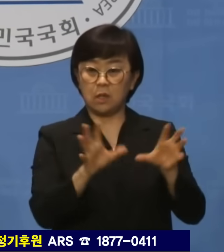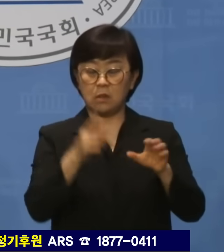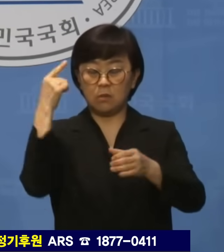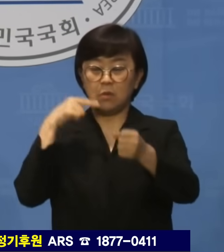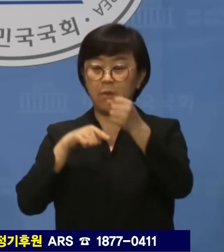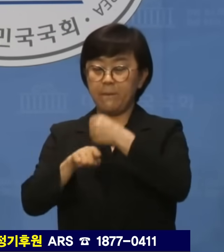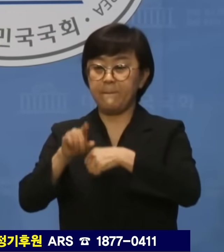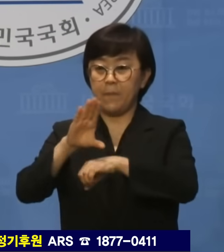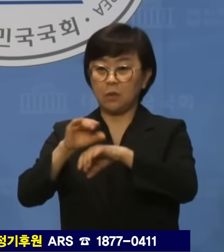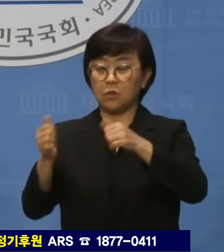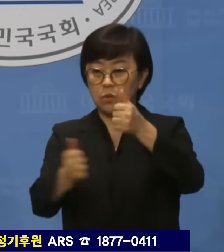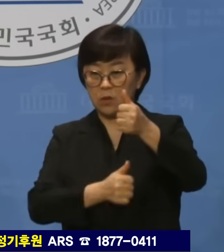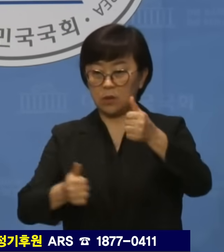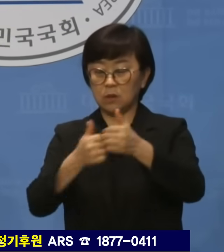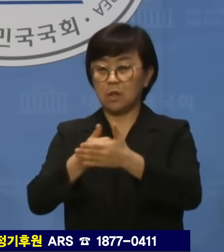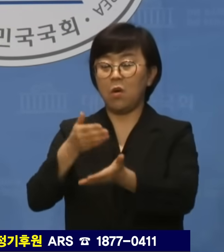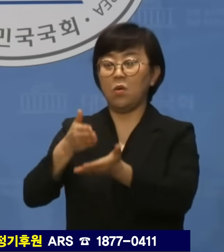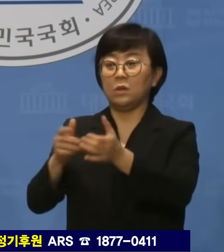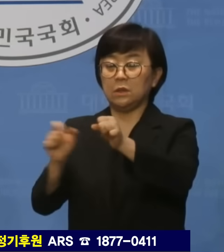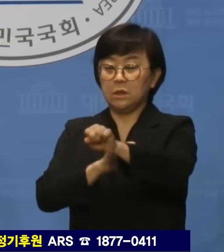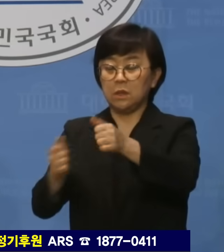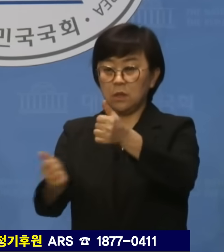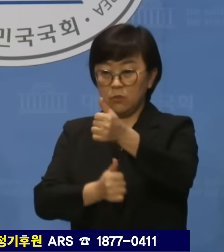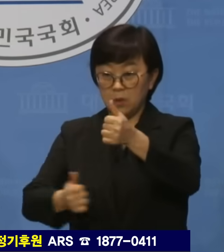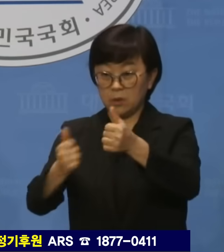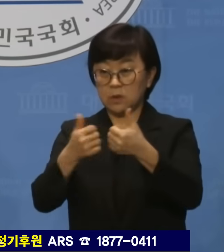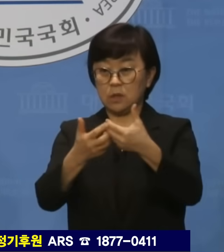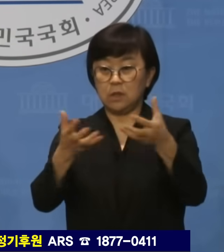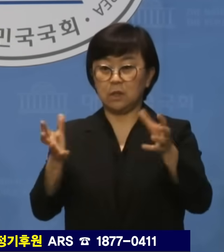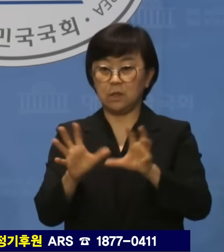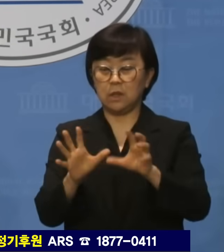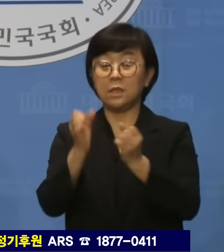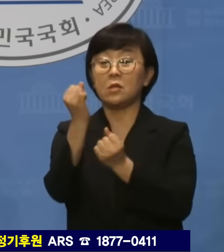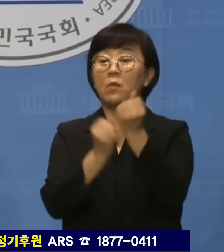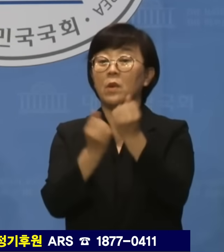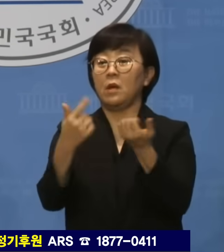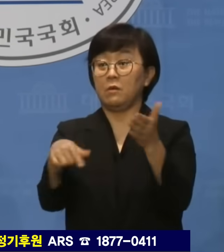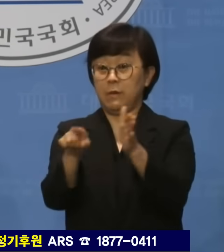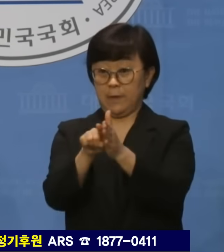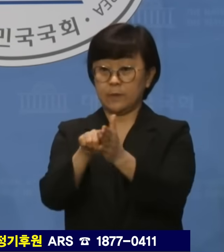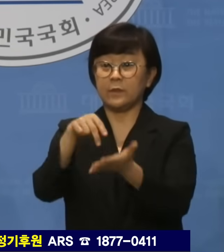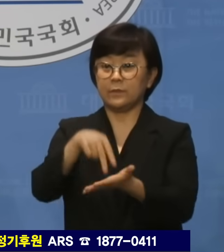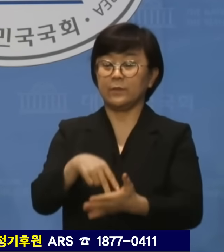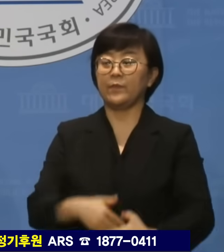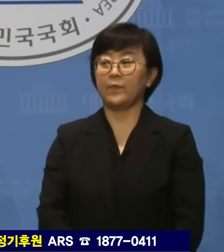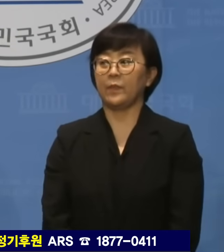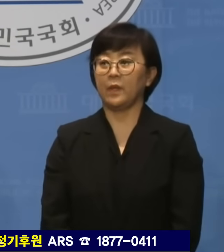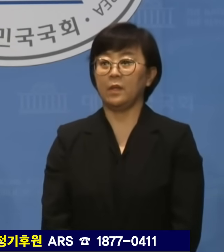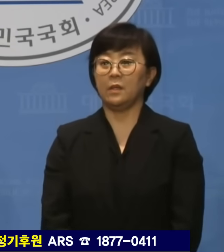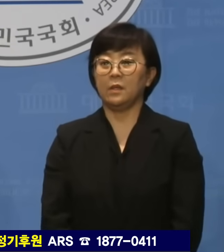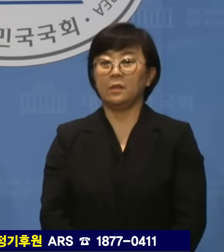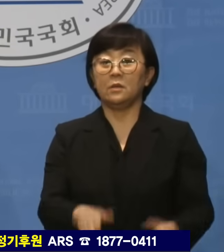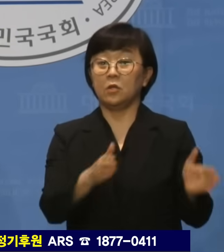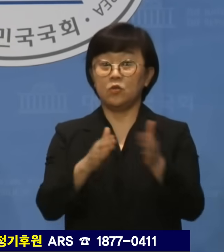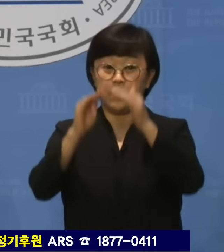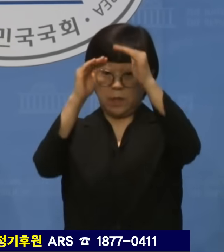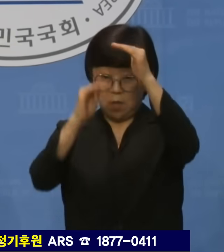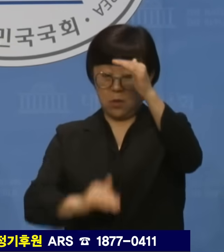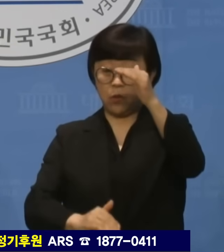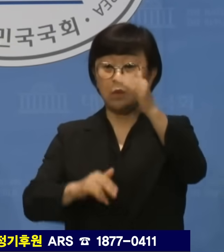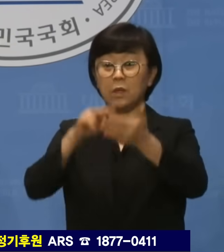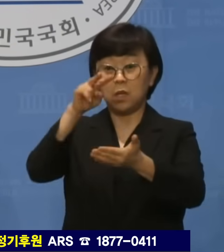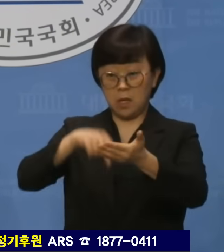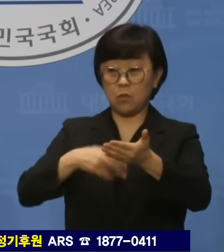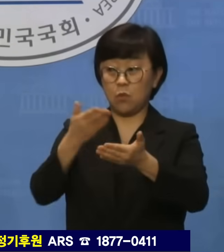과방위원들 그리고 언론특위위원들이 긴급하게 기자회견을 하게 되었습니다. 일단 저희가 준비한